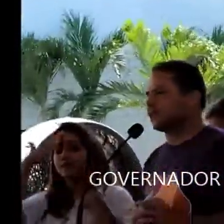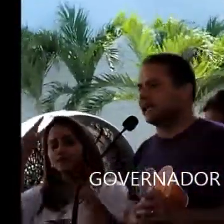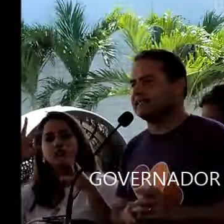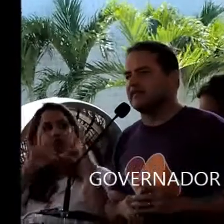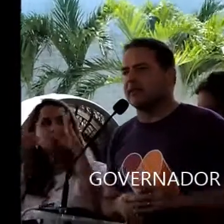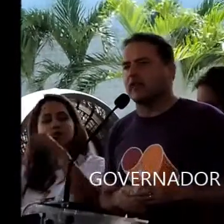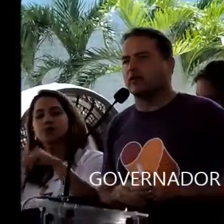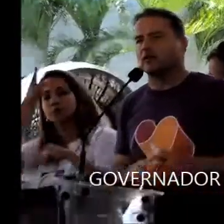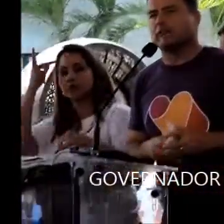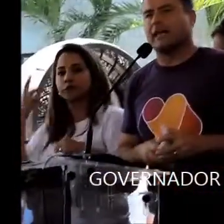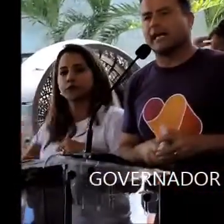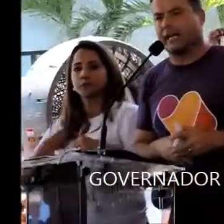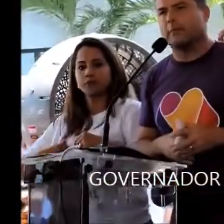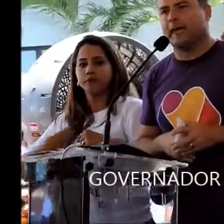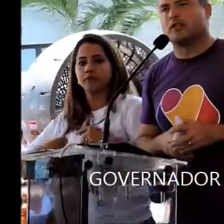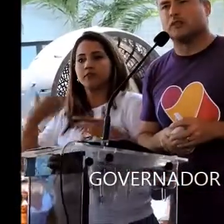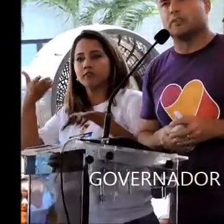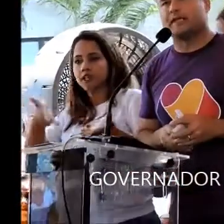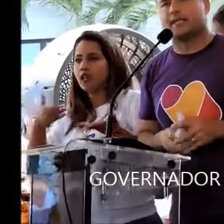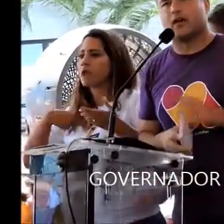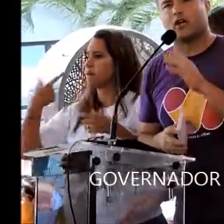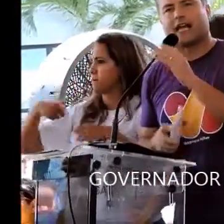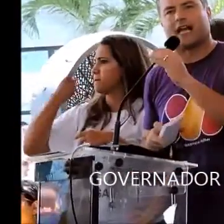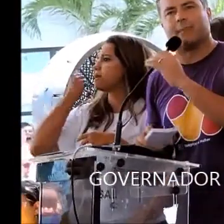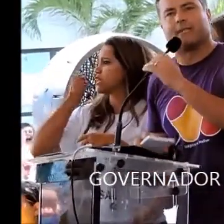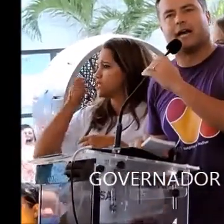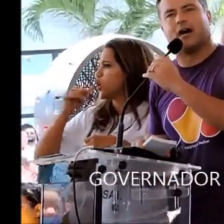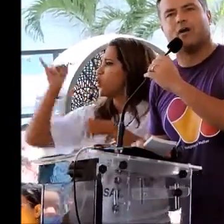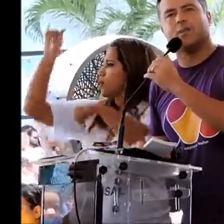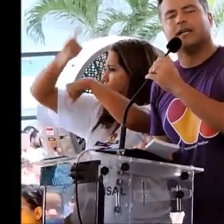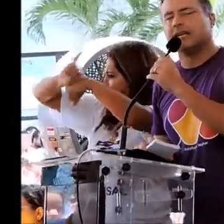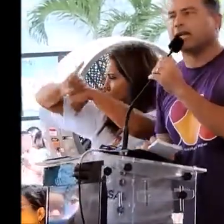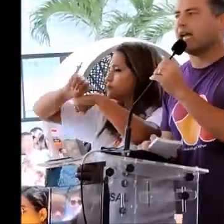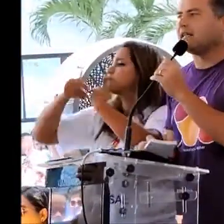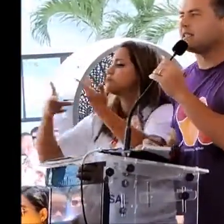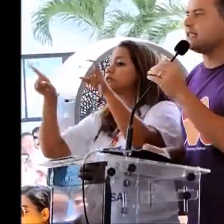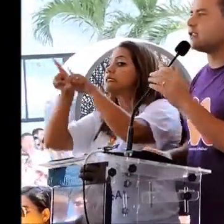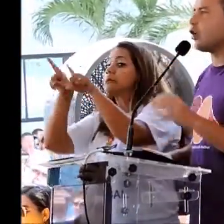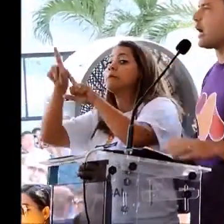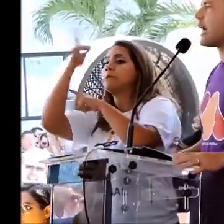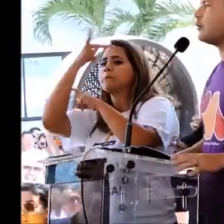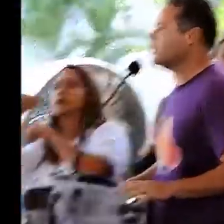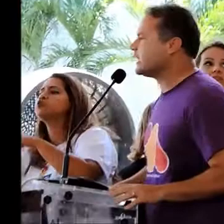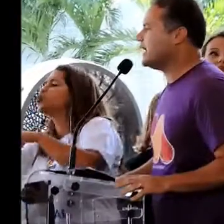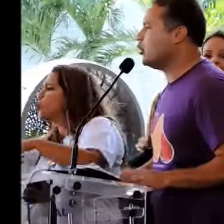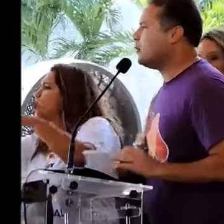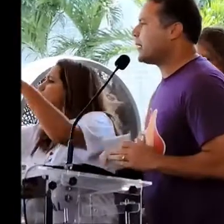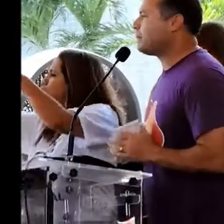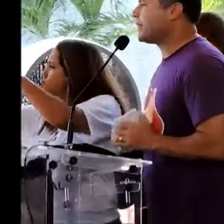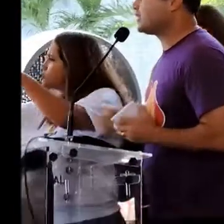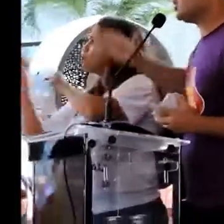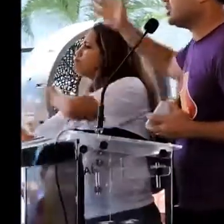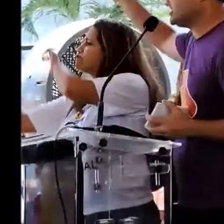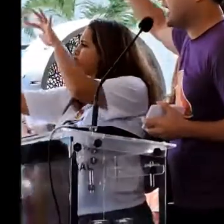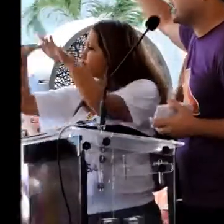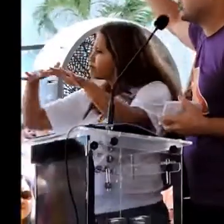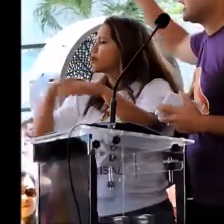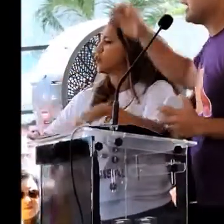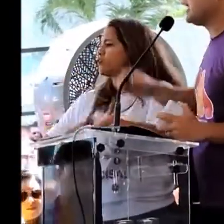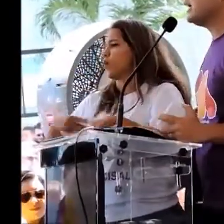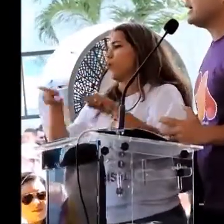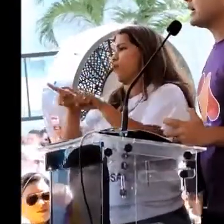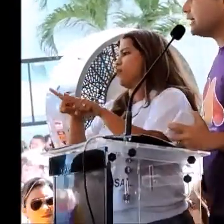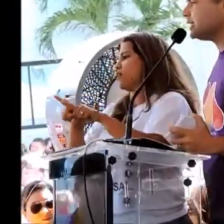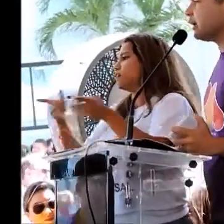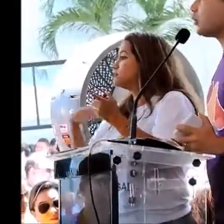Agradecer a todos aqueles que vieram daqui mesmo, de Maceió, da capital, e aqueles que se deslocaram do interior para prestigiar